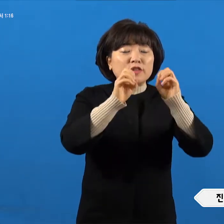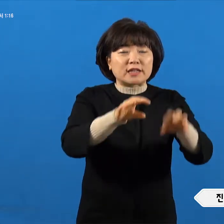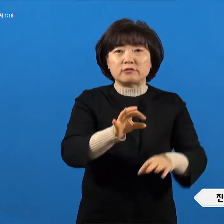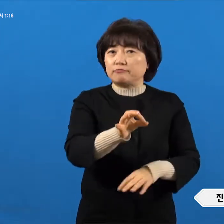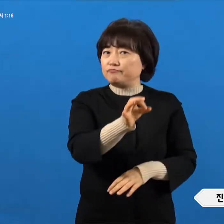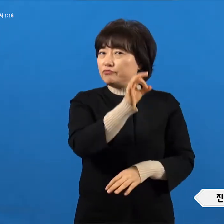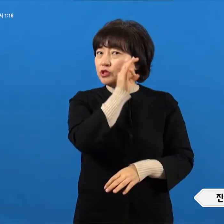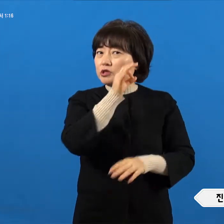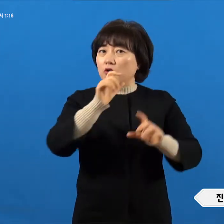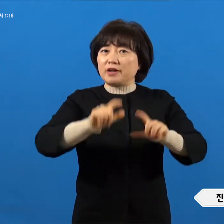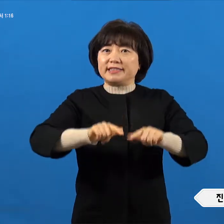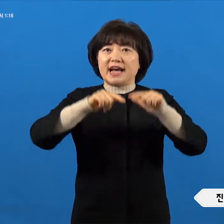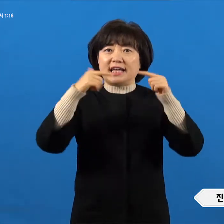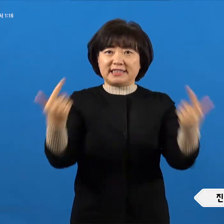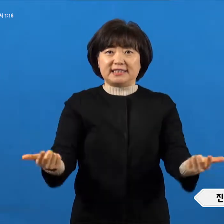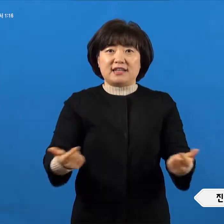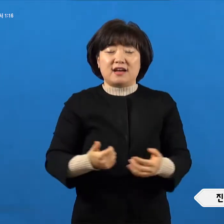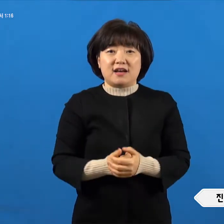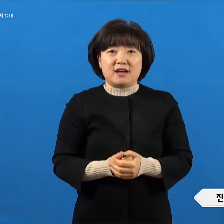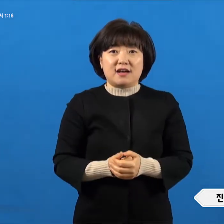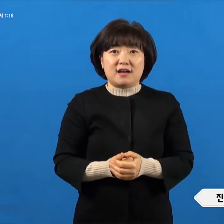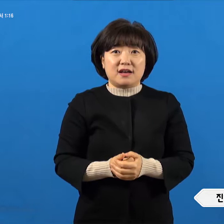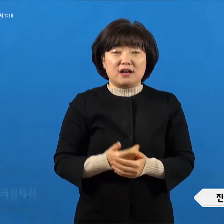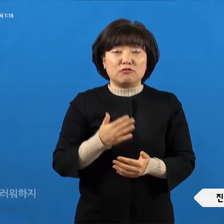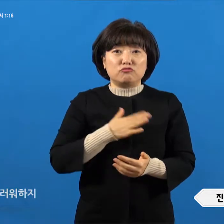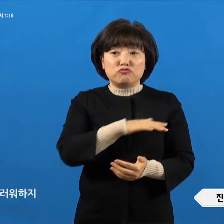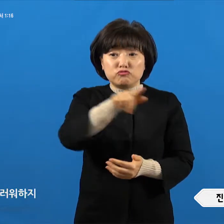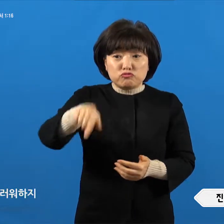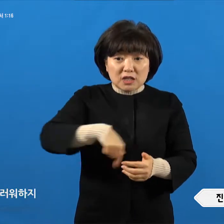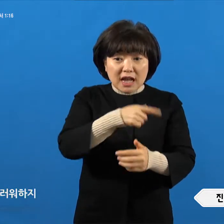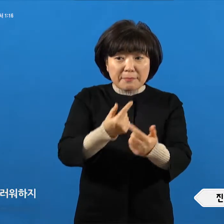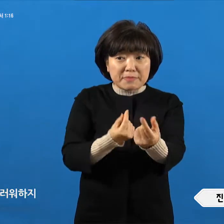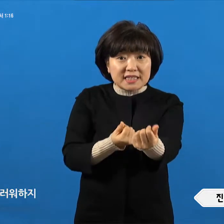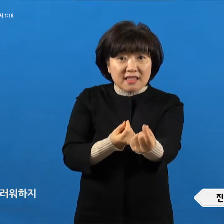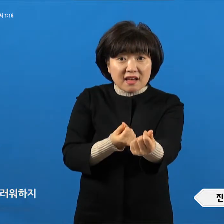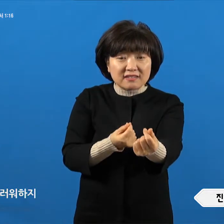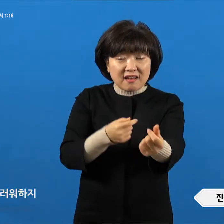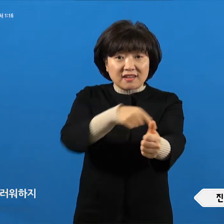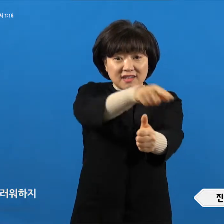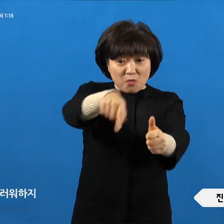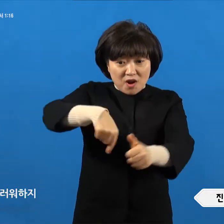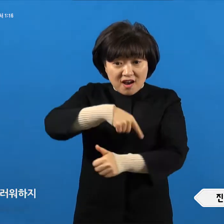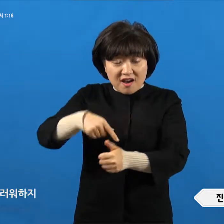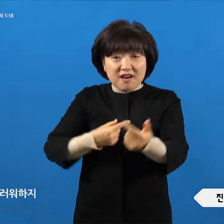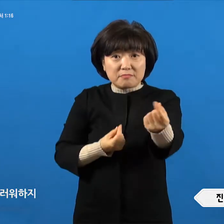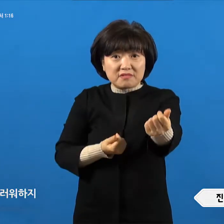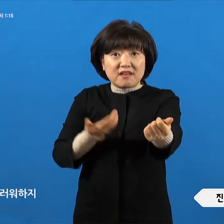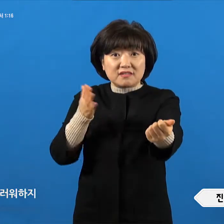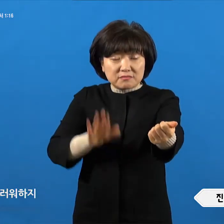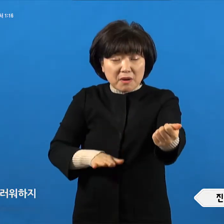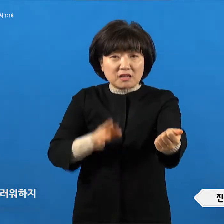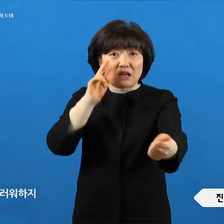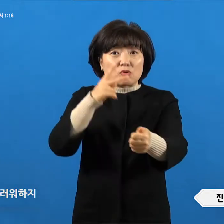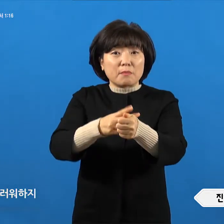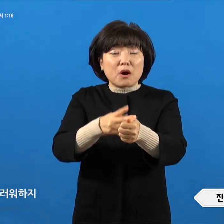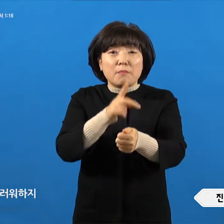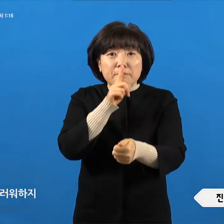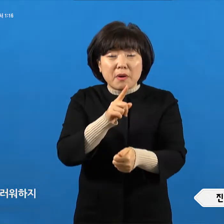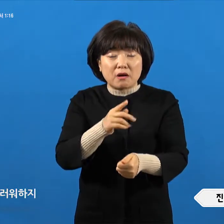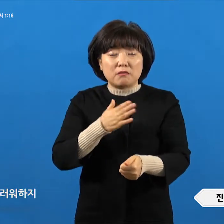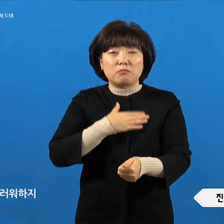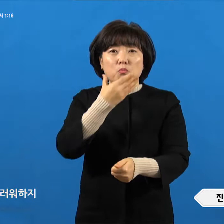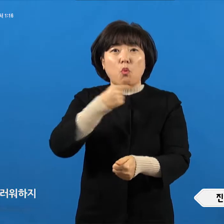부끄러워하지 아니하노니. 우리와 비슷한 상황이지만 사도 바울은 이야기합니다. 복음을